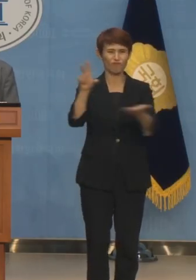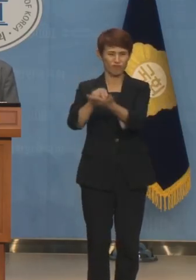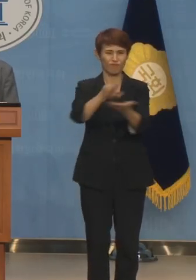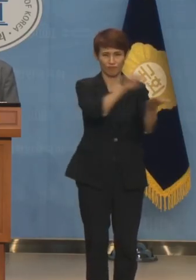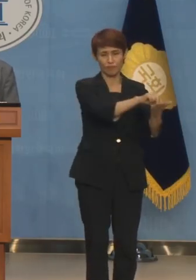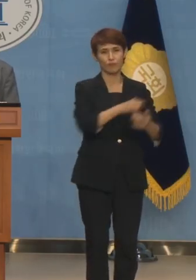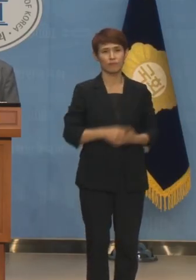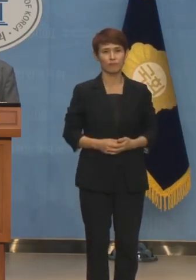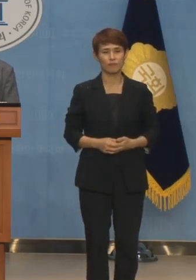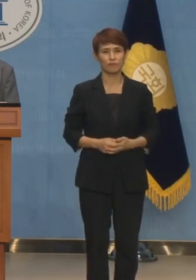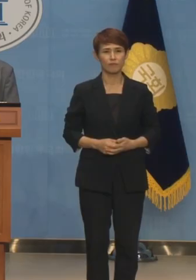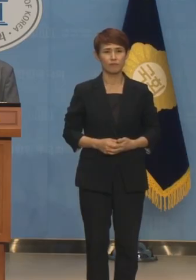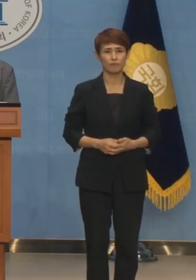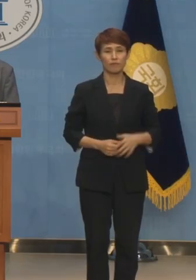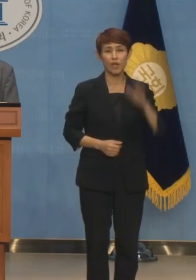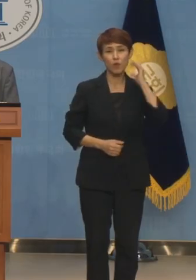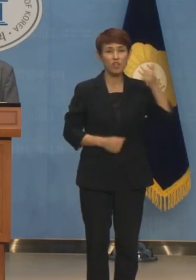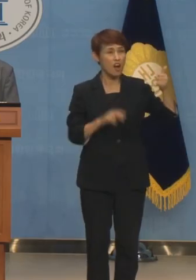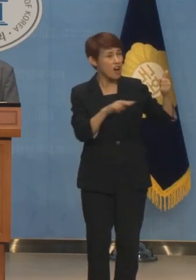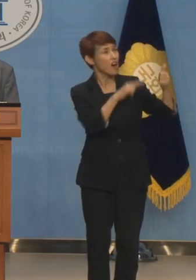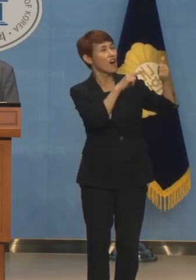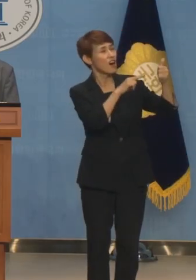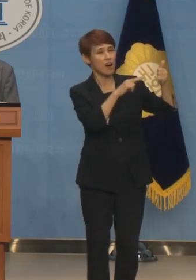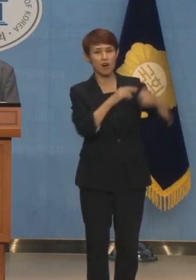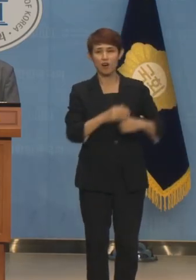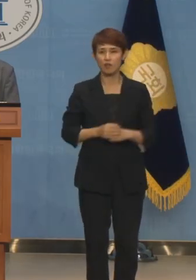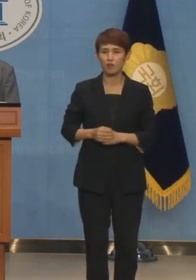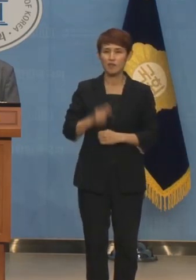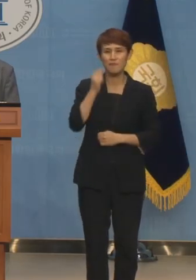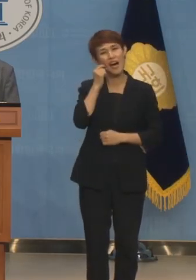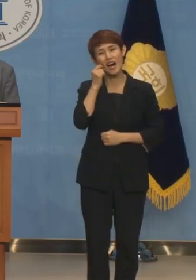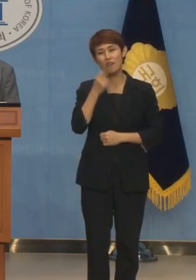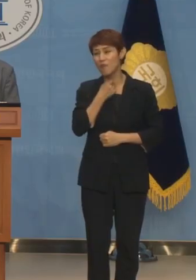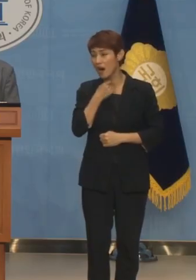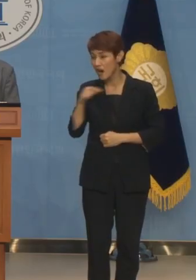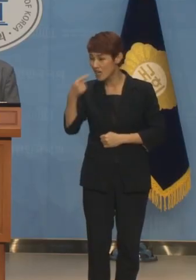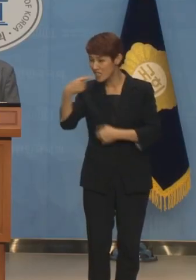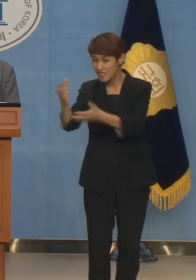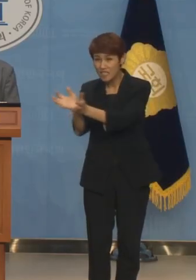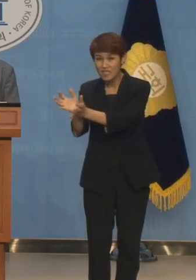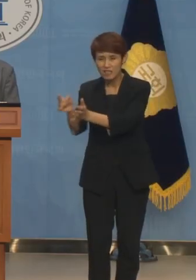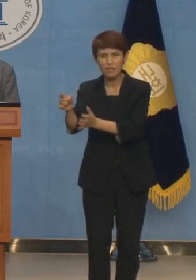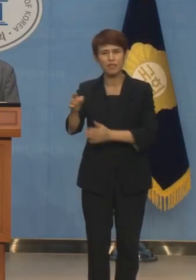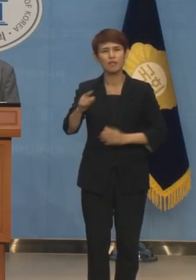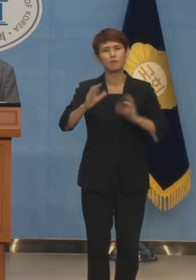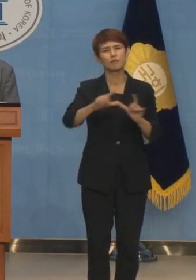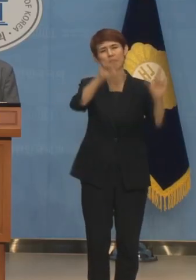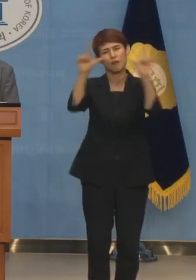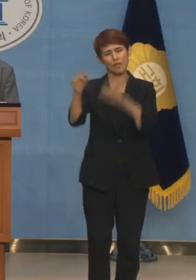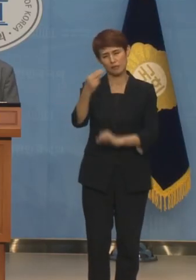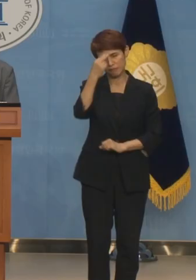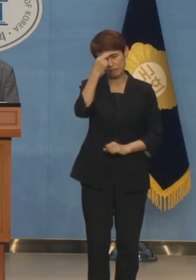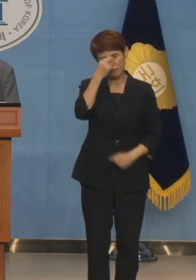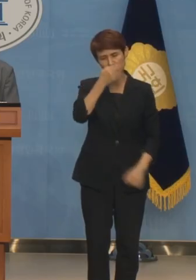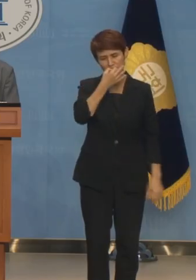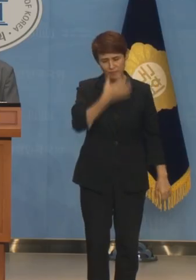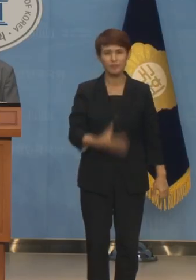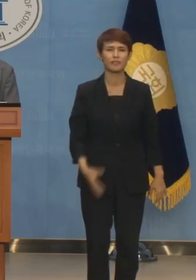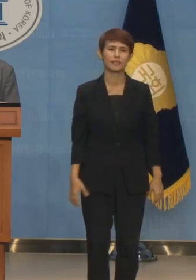용산과 개딸만 쳐다보는 무능한 정치판에 민생은 점점 더 어려워지고